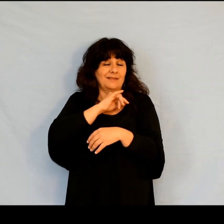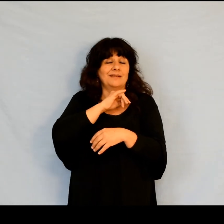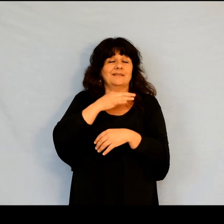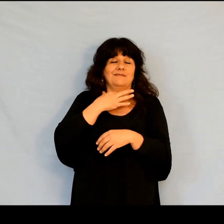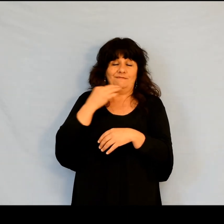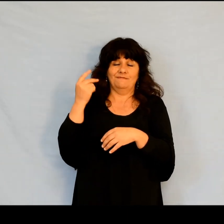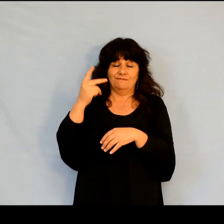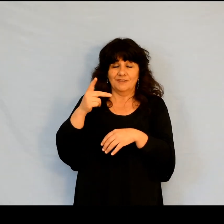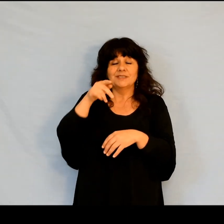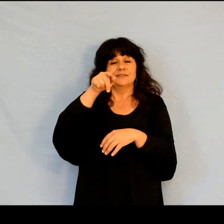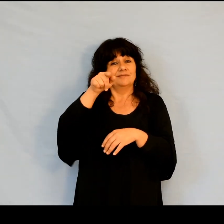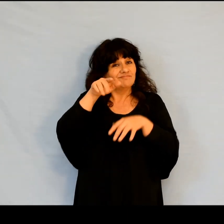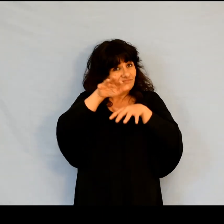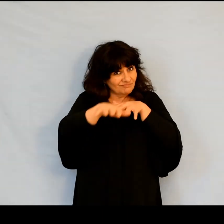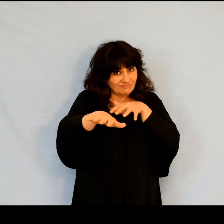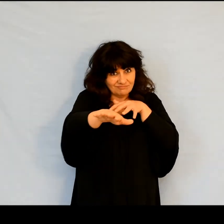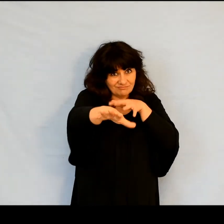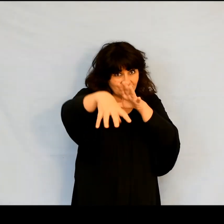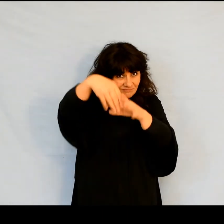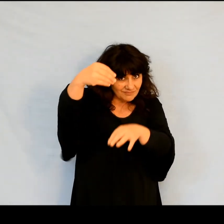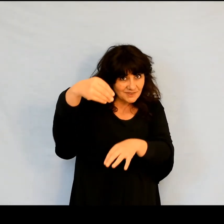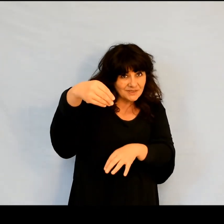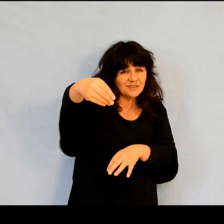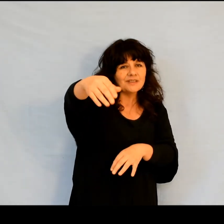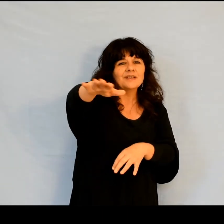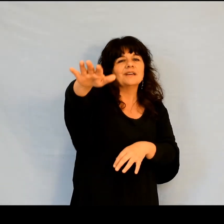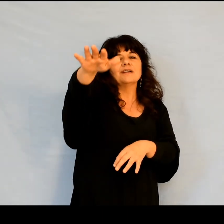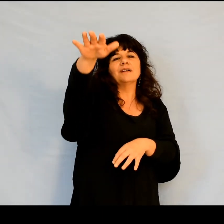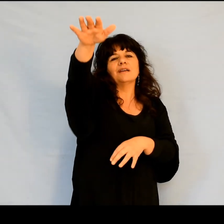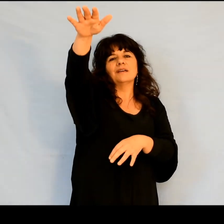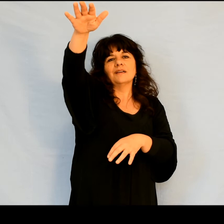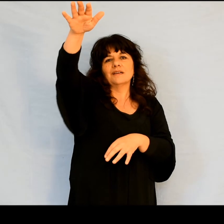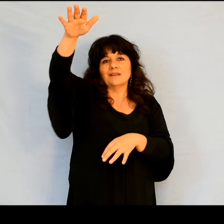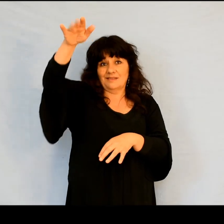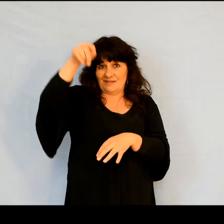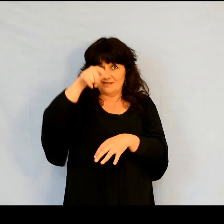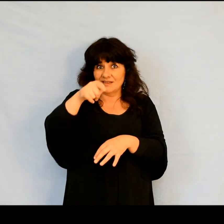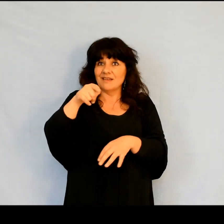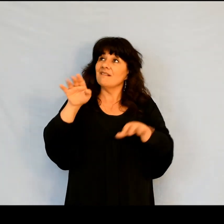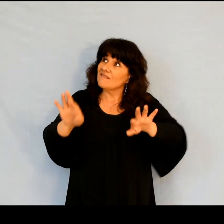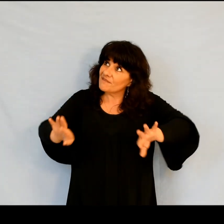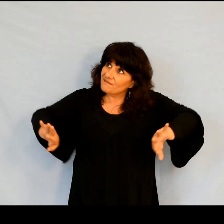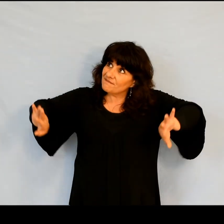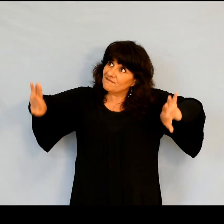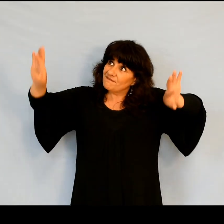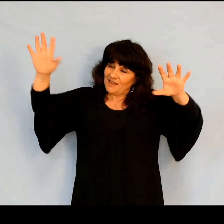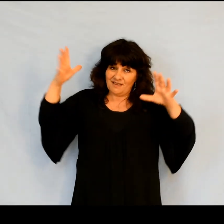mer, les eaux formant une muraille à leur droite et à leur gauche.